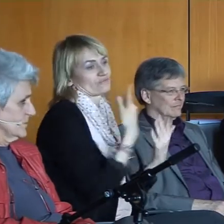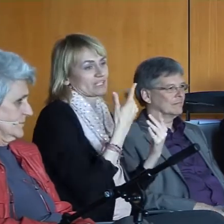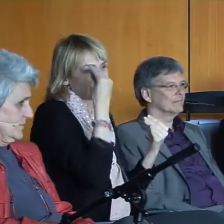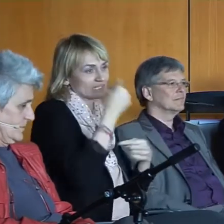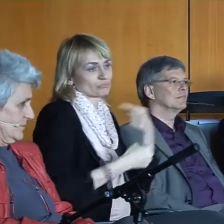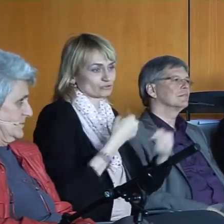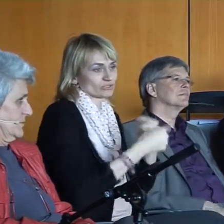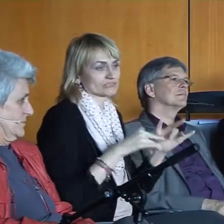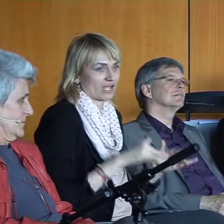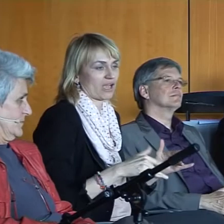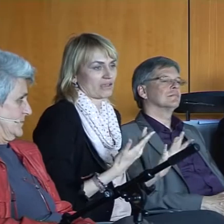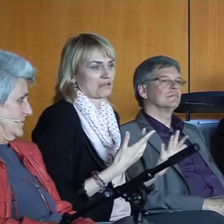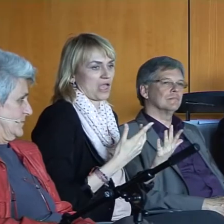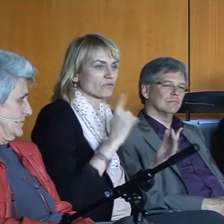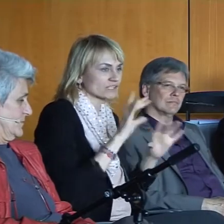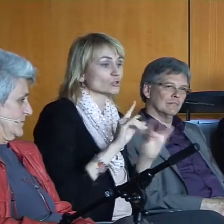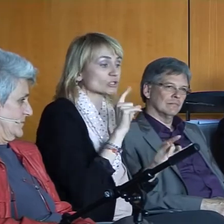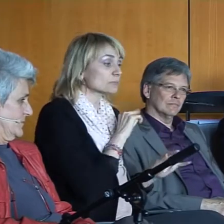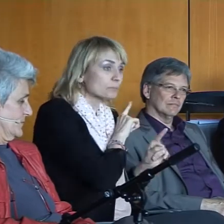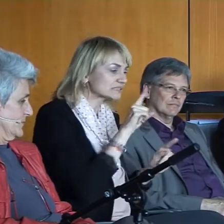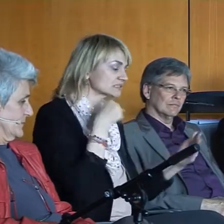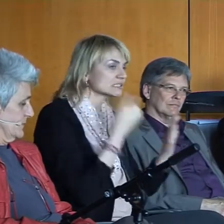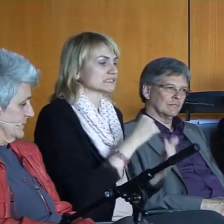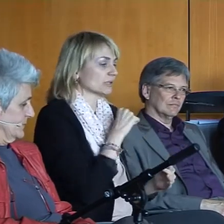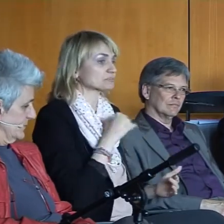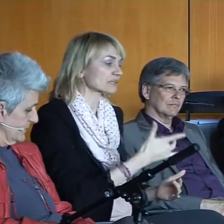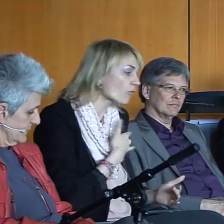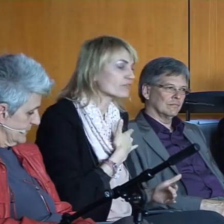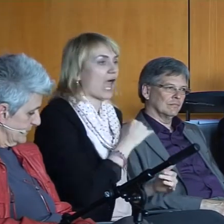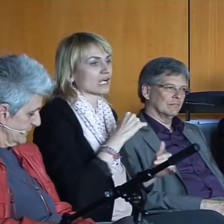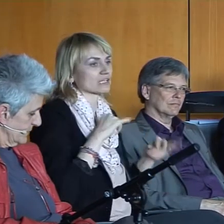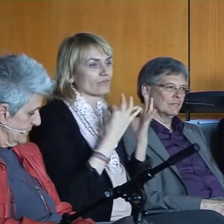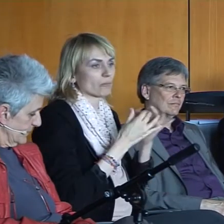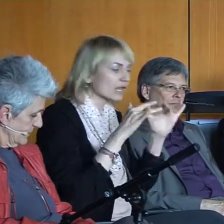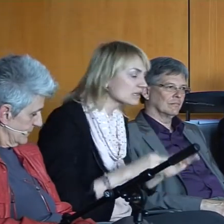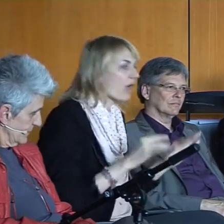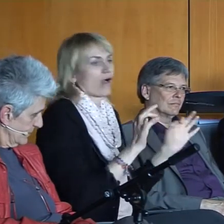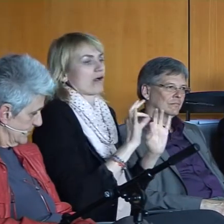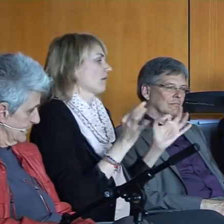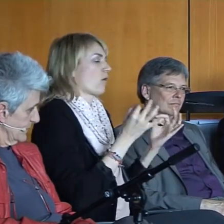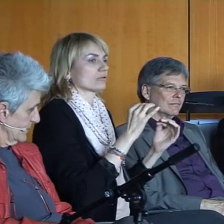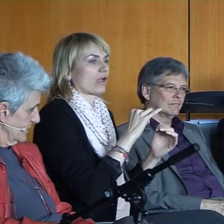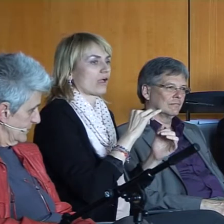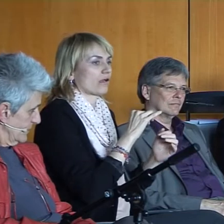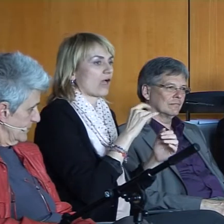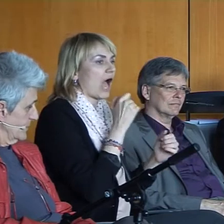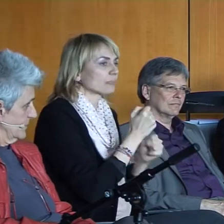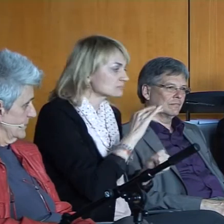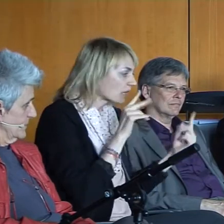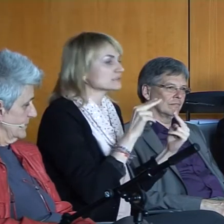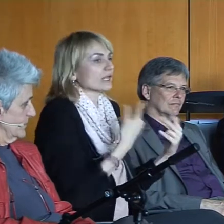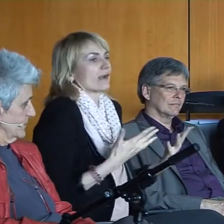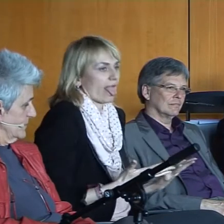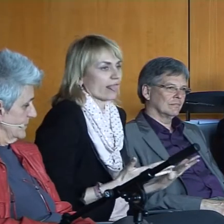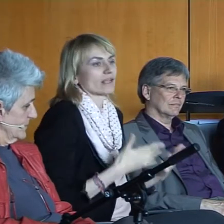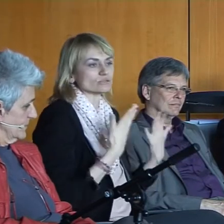tun. Was wir lernen müssen, ist dieser Prozess, Berührungen zu haben. Nicht nur die Menschen, die in der Familie